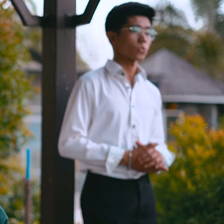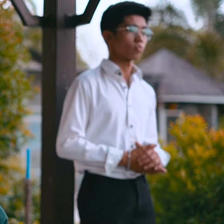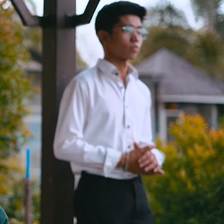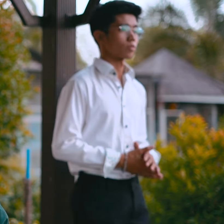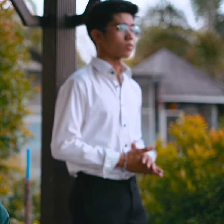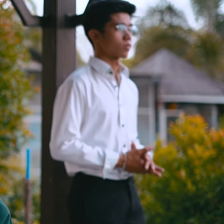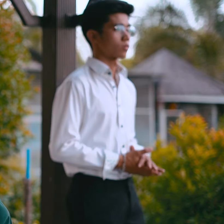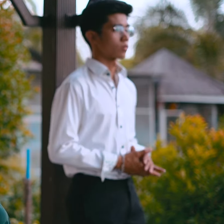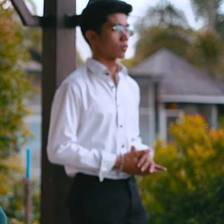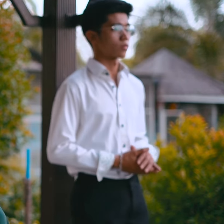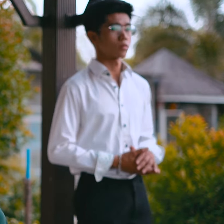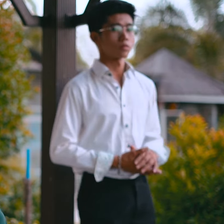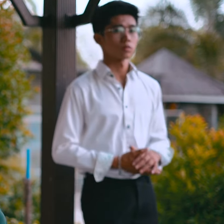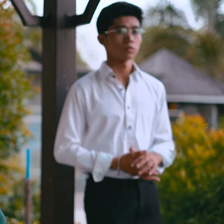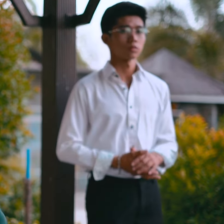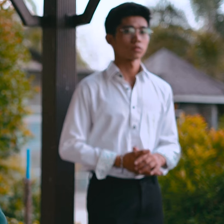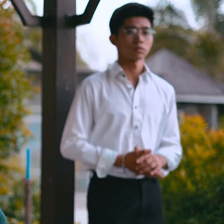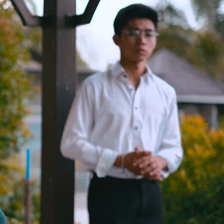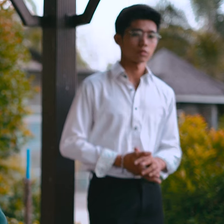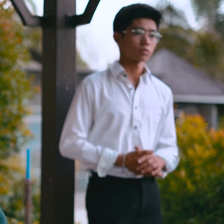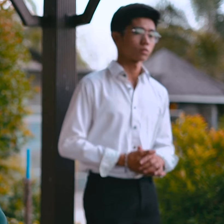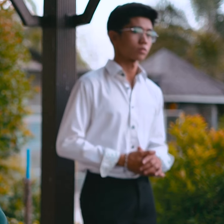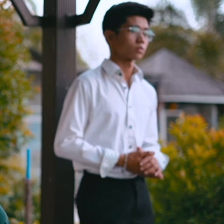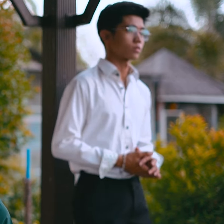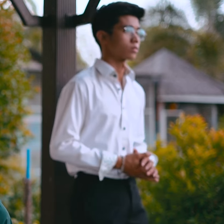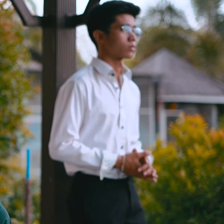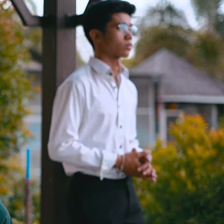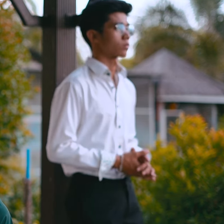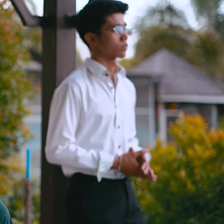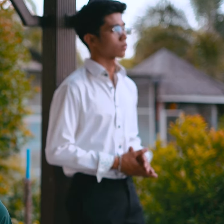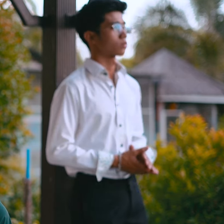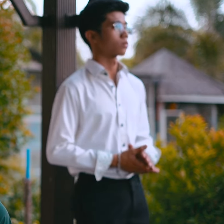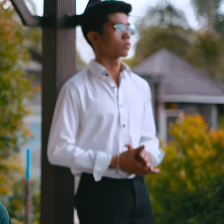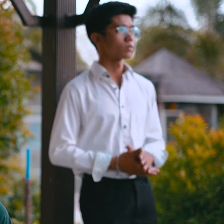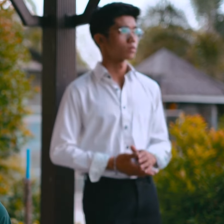kabiguan. Pahinga'y maya-maya